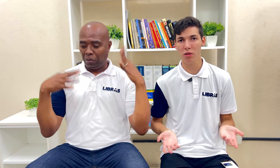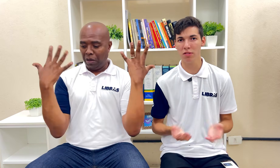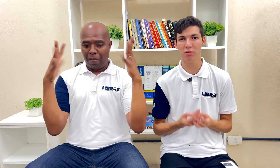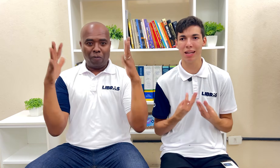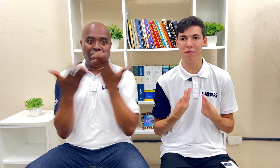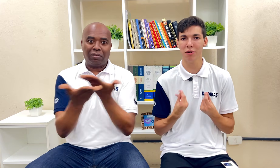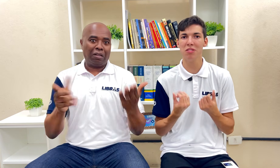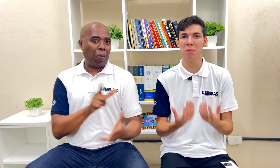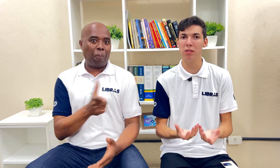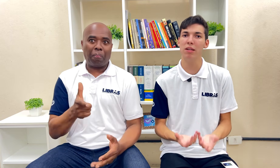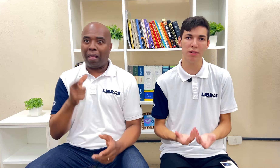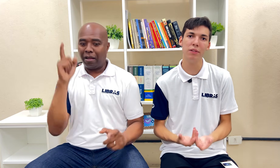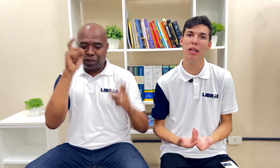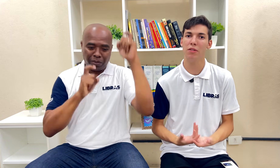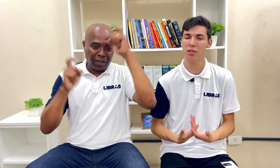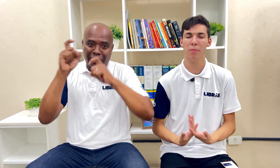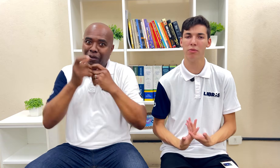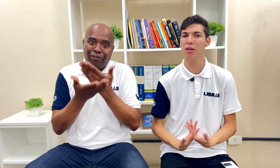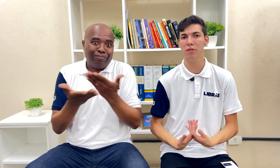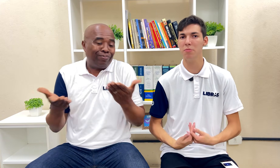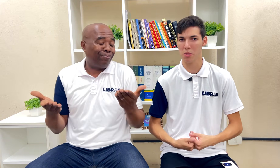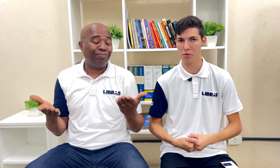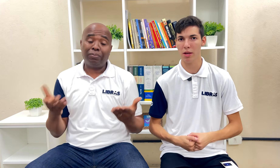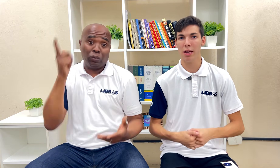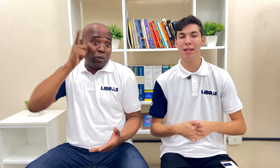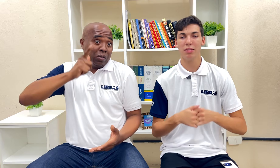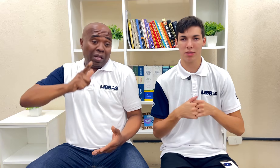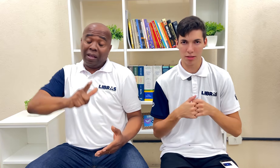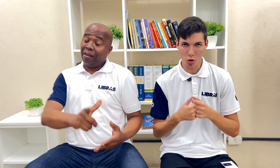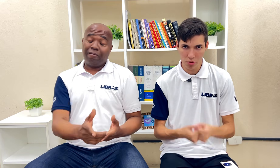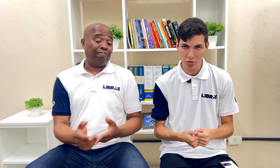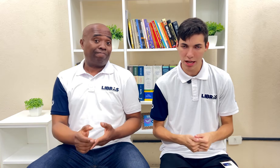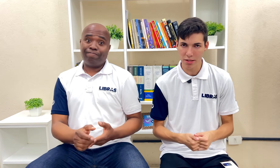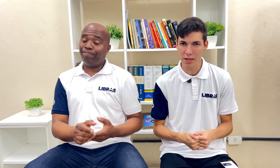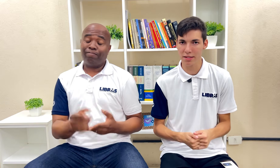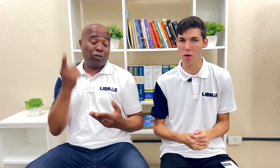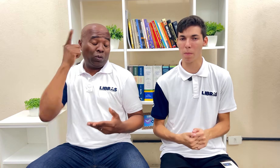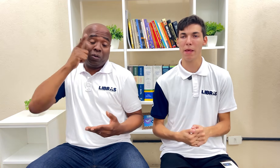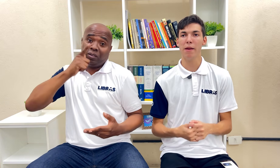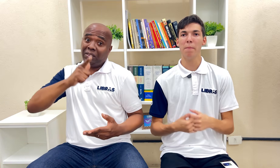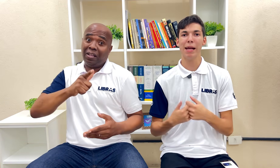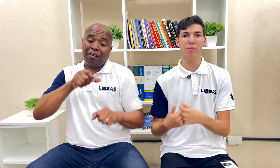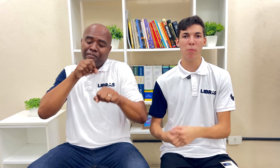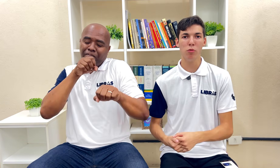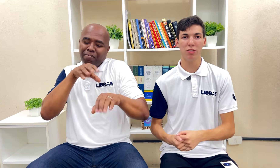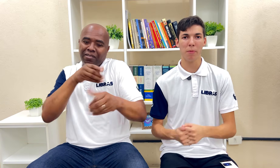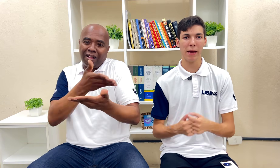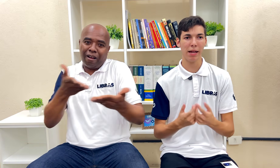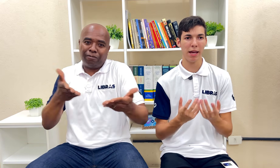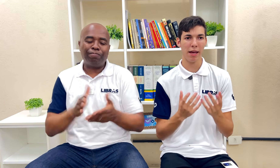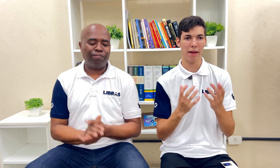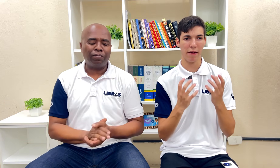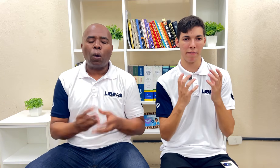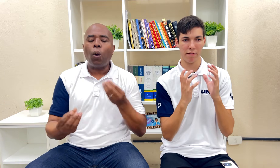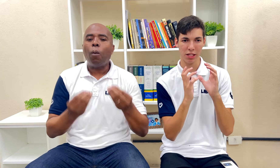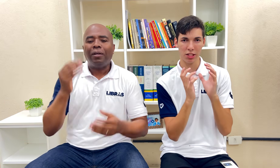você não está levando espírito. Essa é a verdade, você também não está levando espírito. Como estudar expressão? Pega uma música,